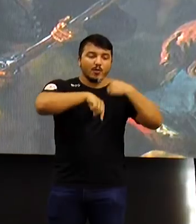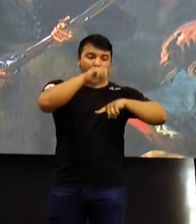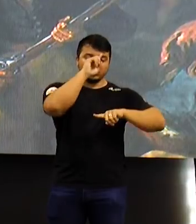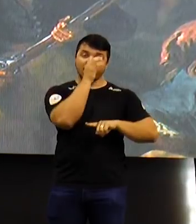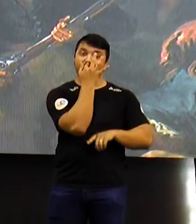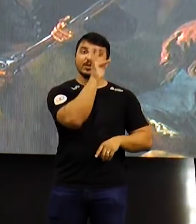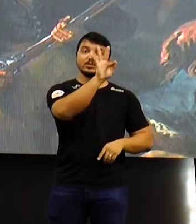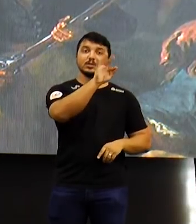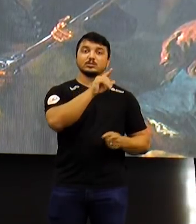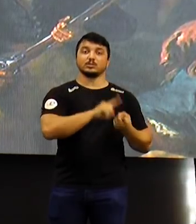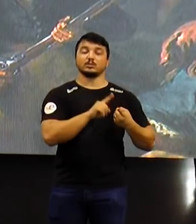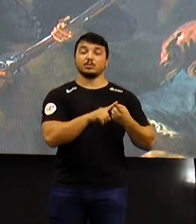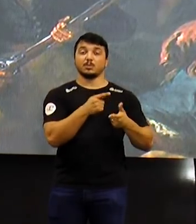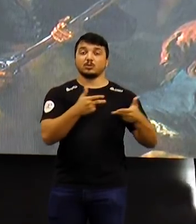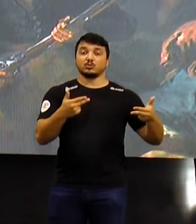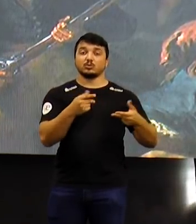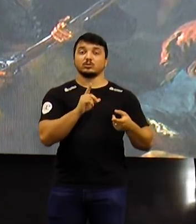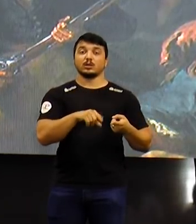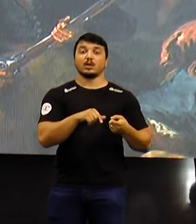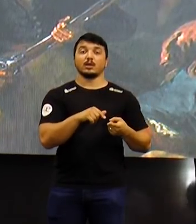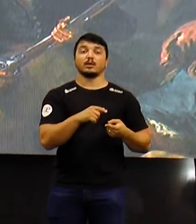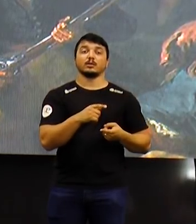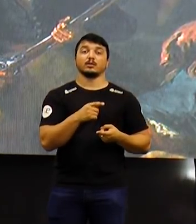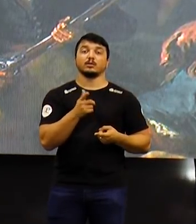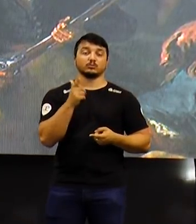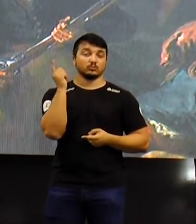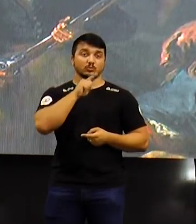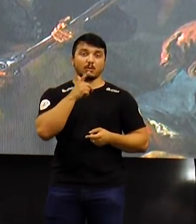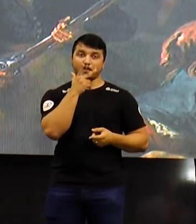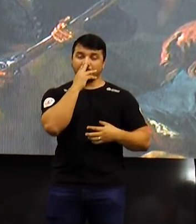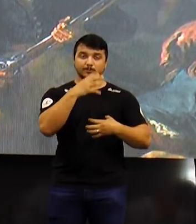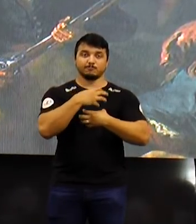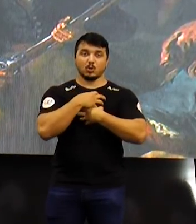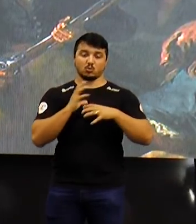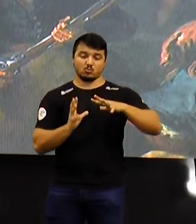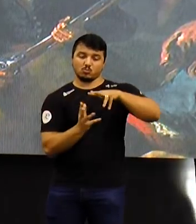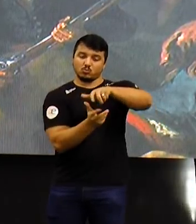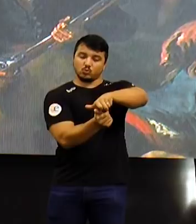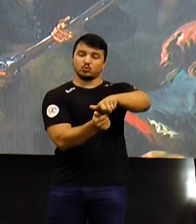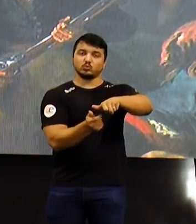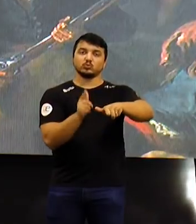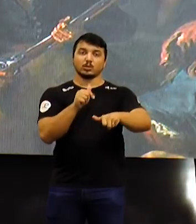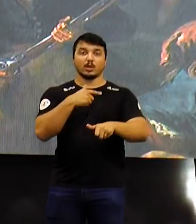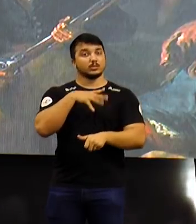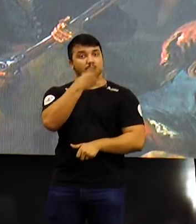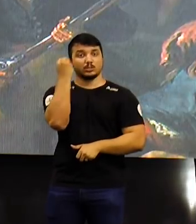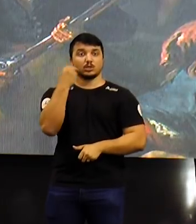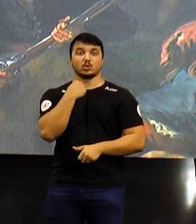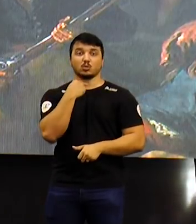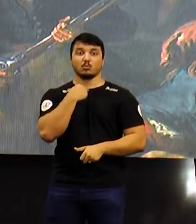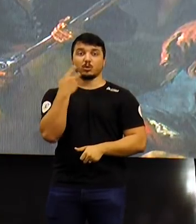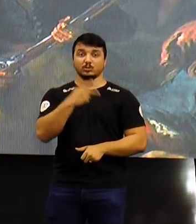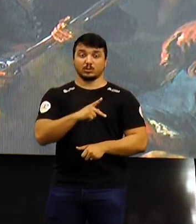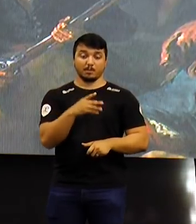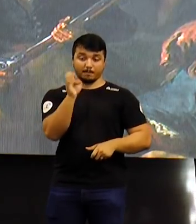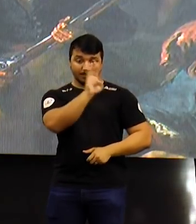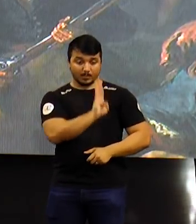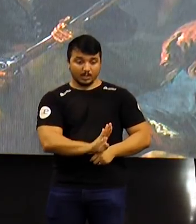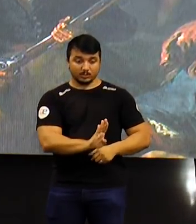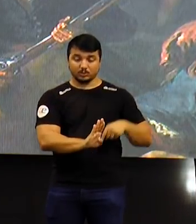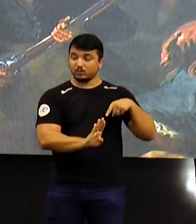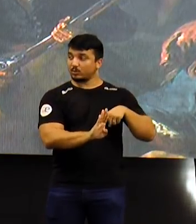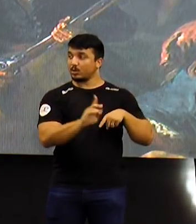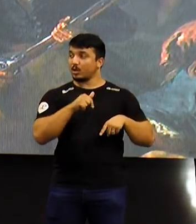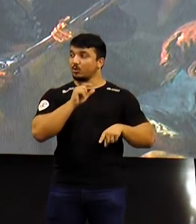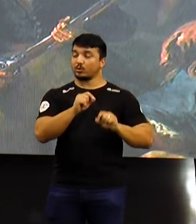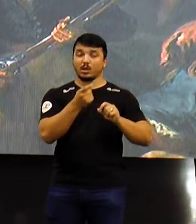e todos os impactos que essa revolução ocasionou no mundo. Não nos esqueçamos que no Brasil,